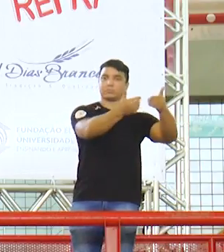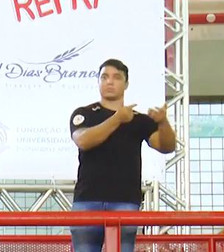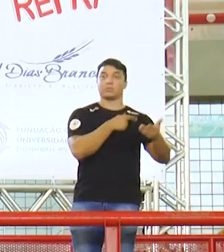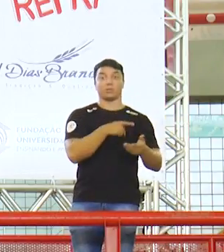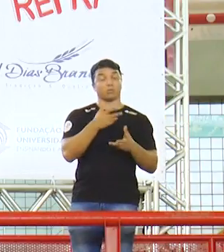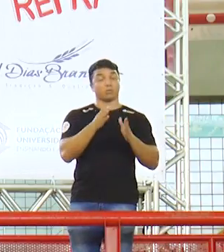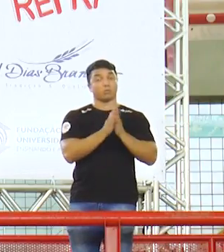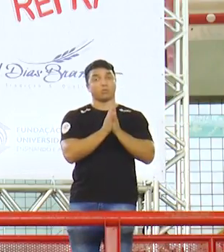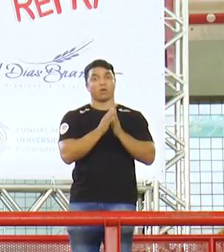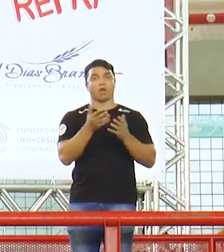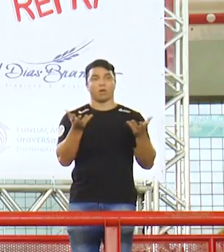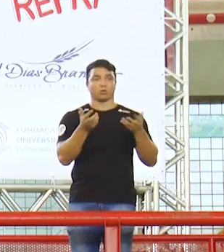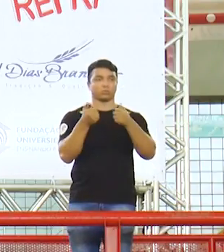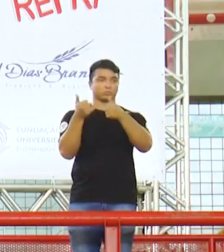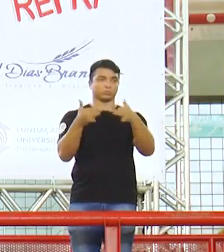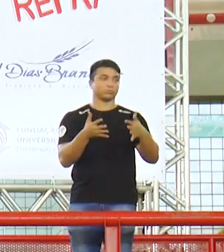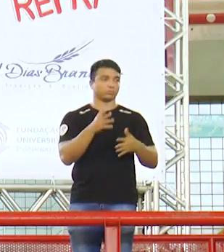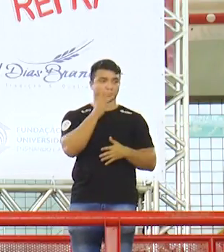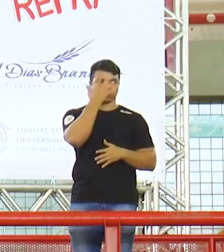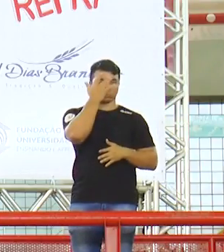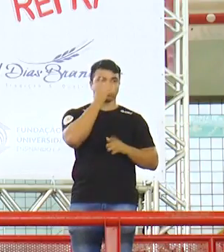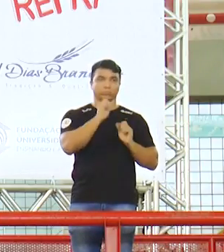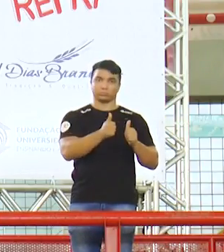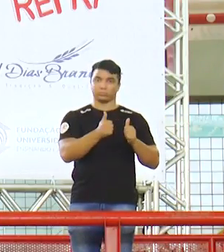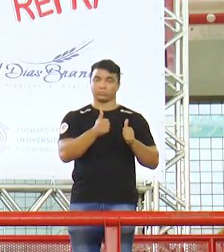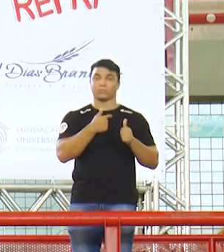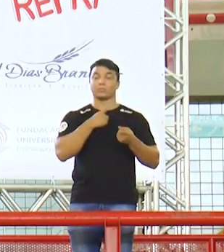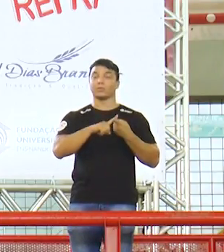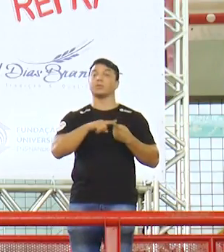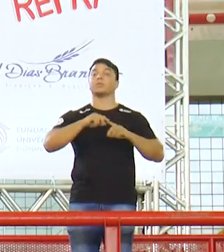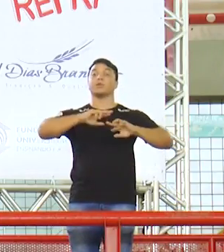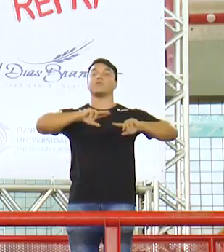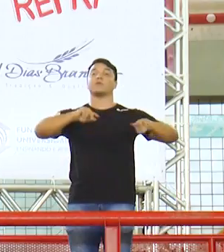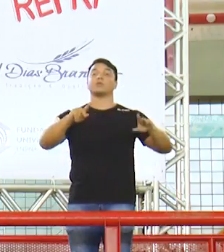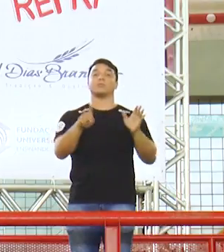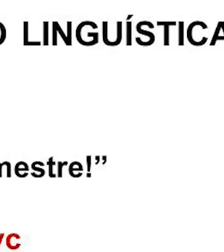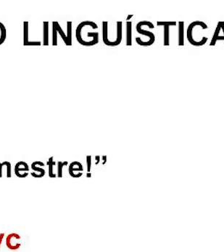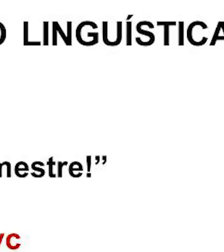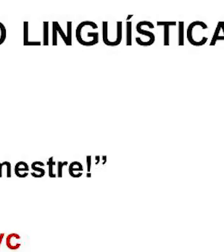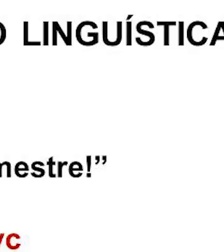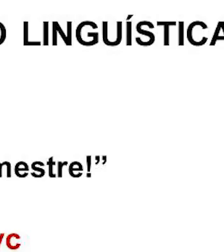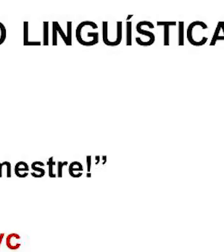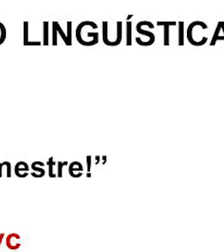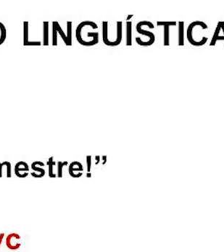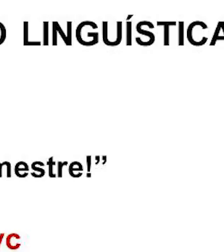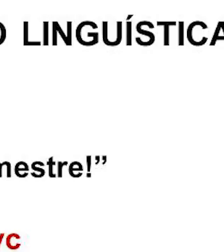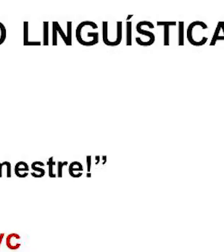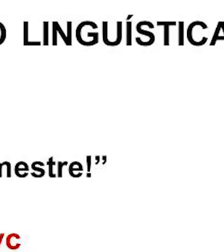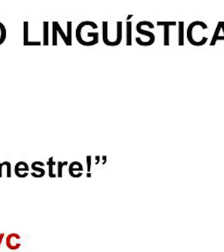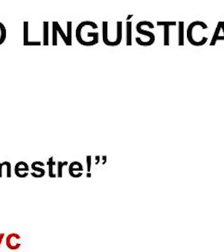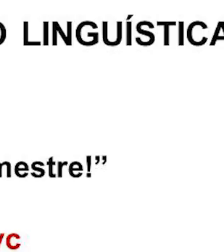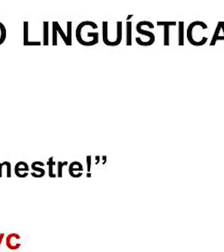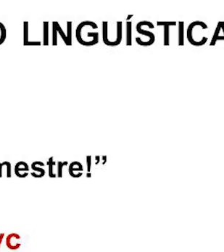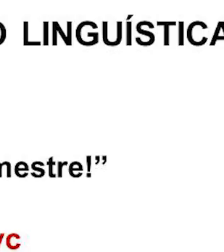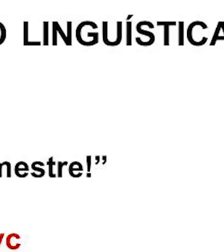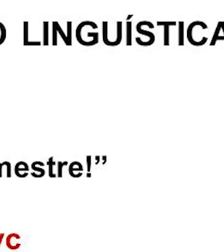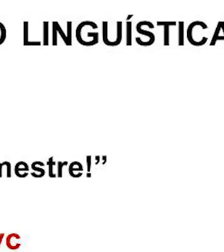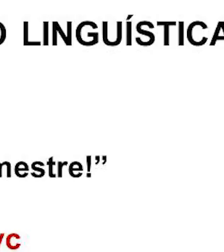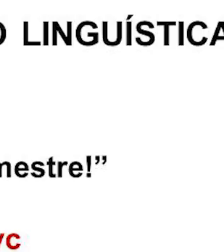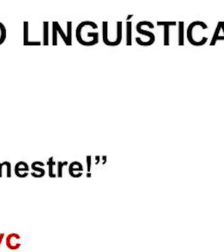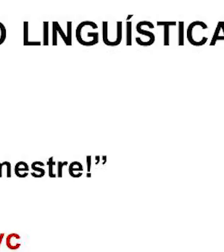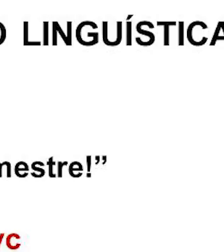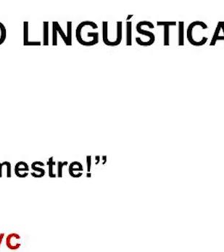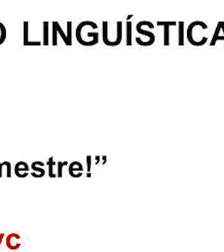que guardasse o que eu vou dizer agora. Você tem também a variação que é social, que a gente chama de